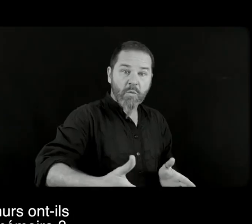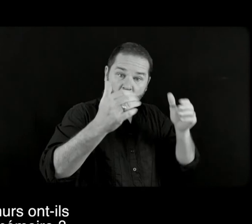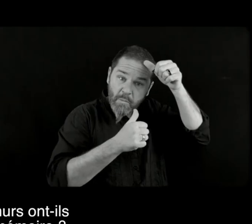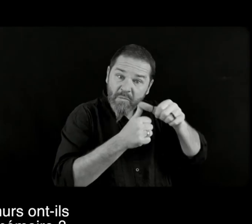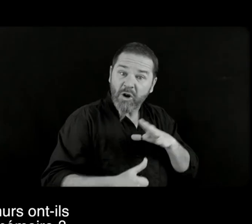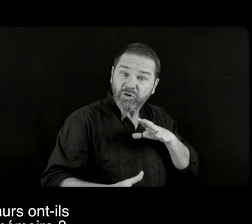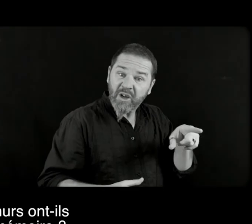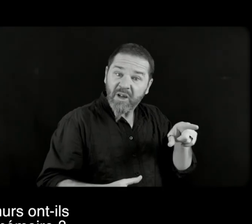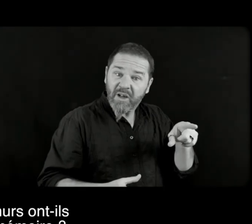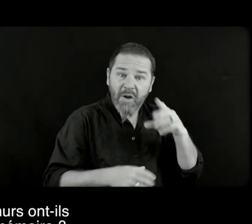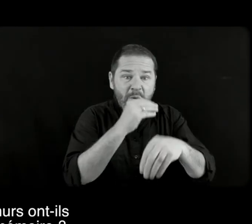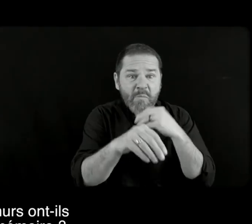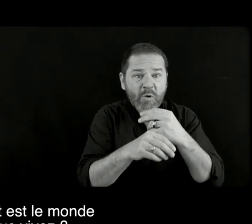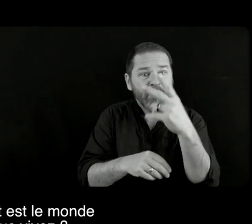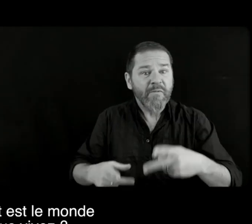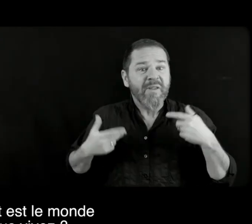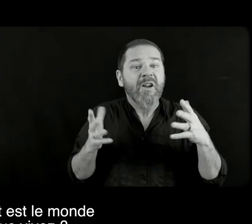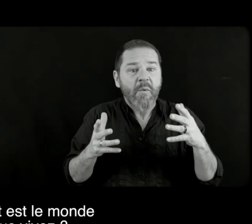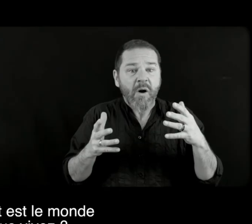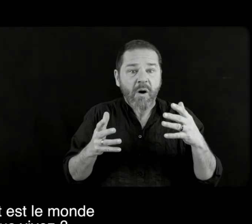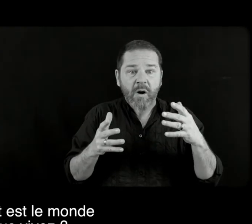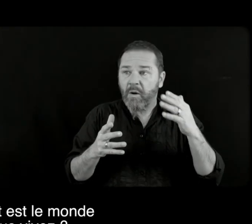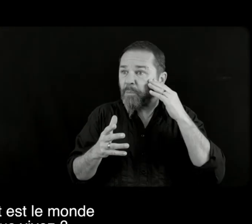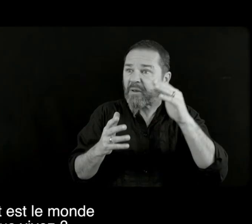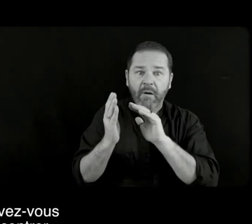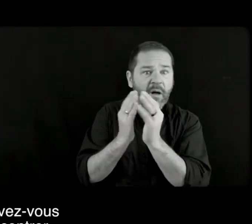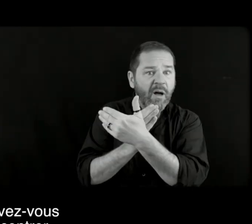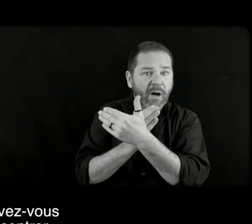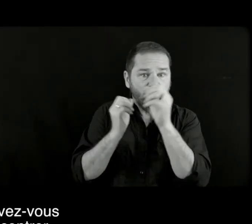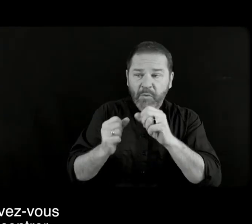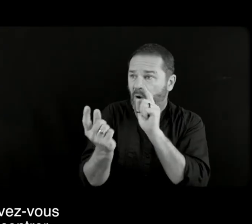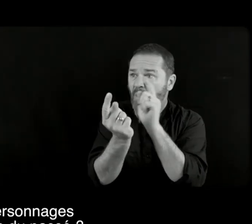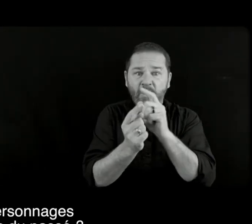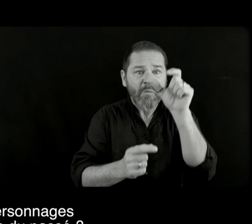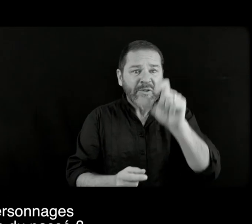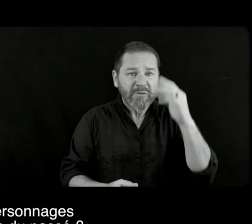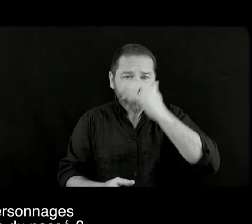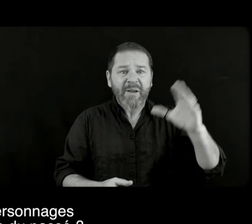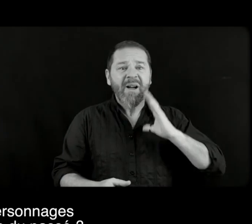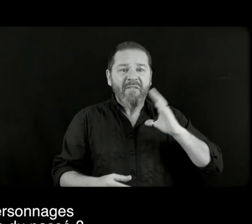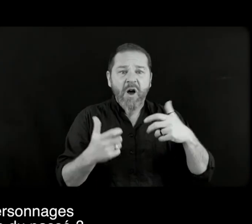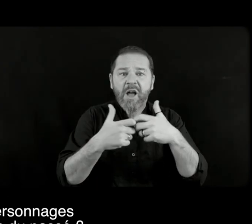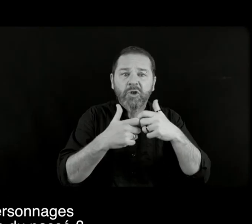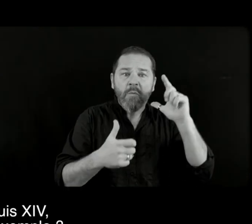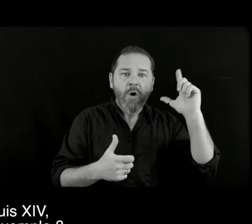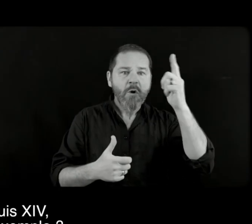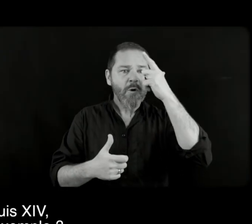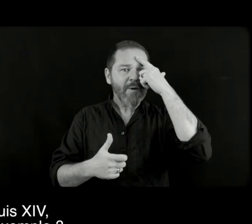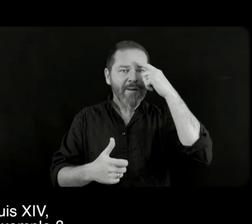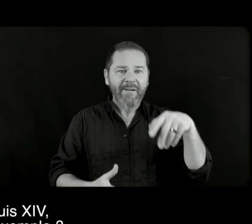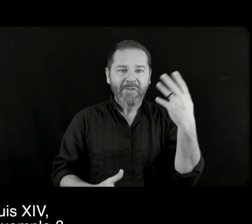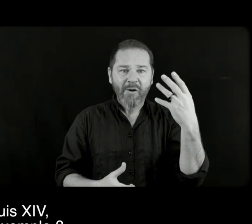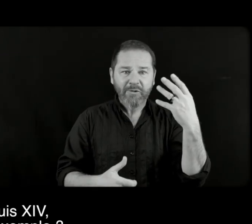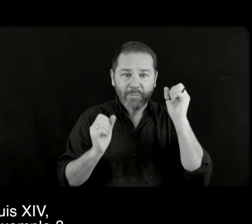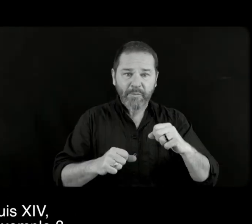murs ont-ils une mémoire? Comment est le monde où vous vivez? Pouvez-vous rencontrer des personnages célèbres du passé, Louis